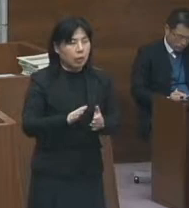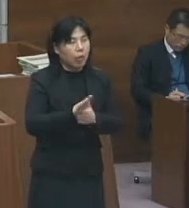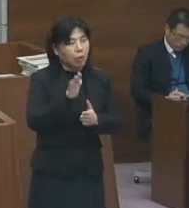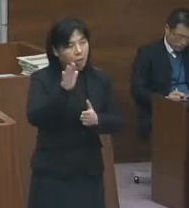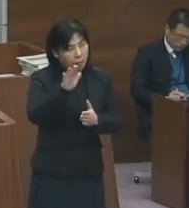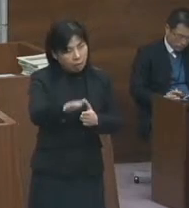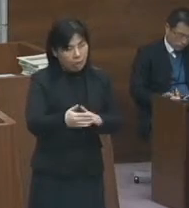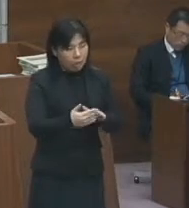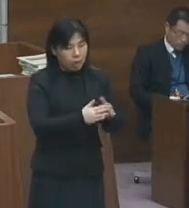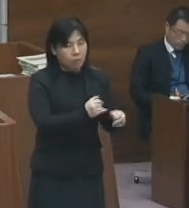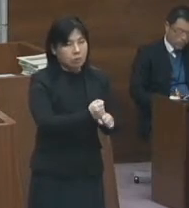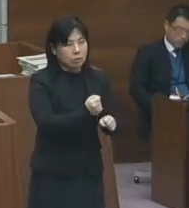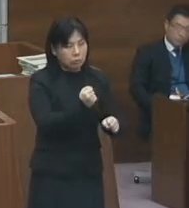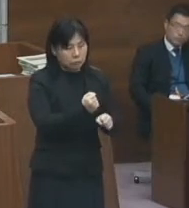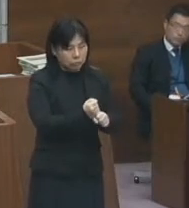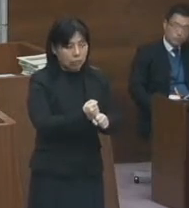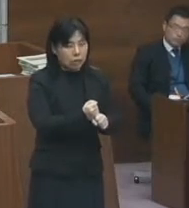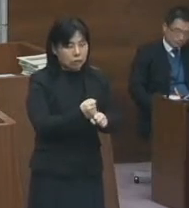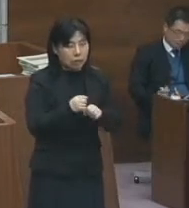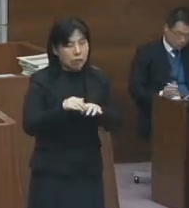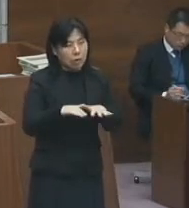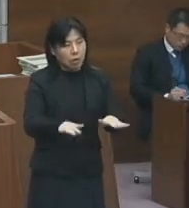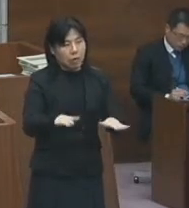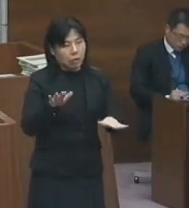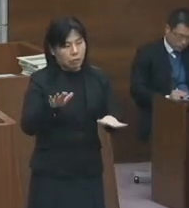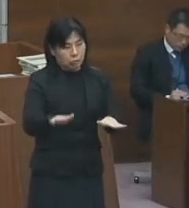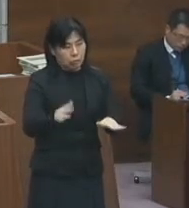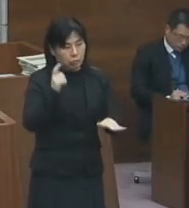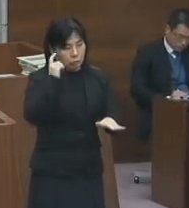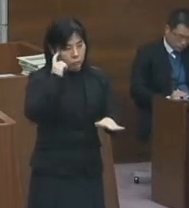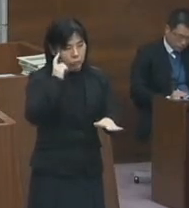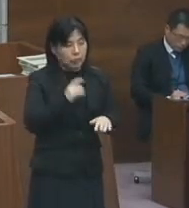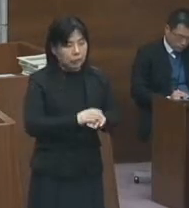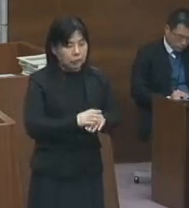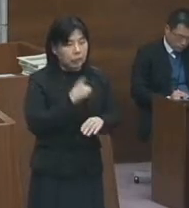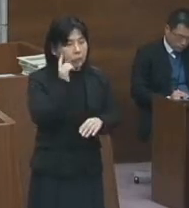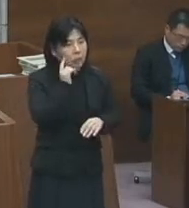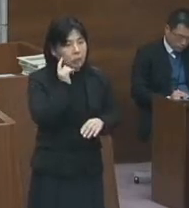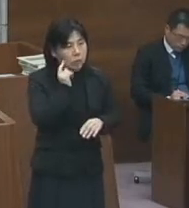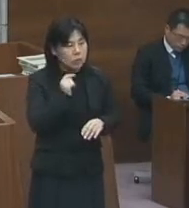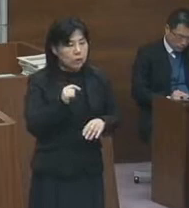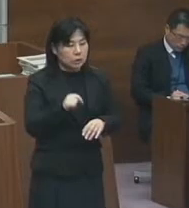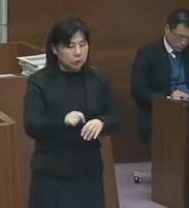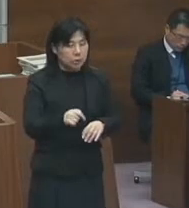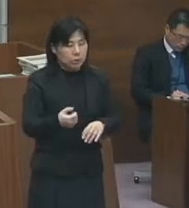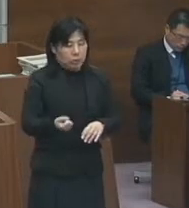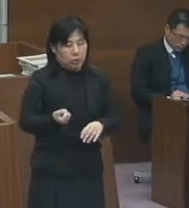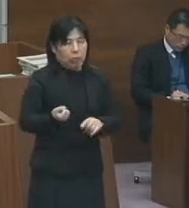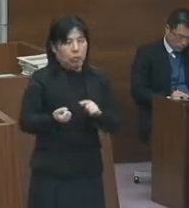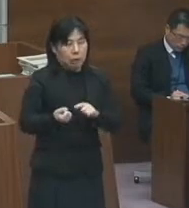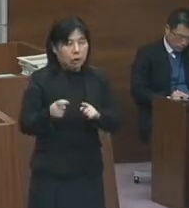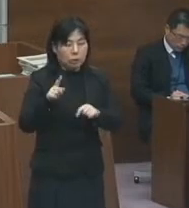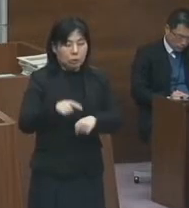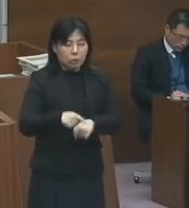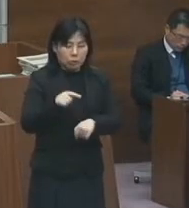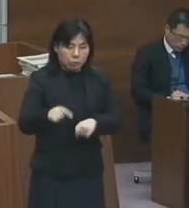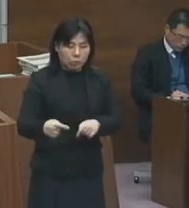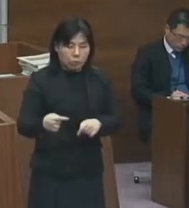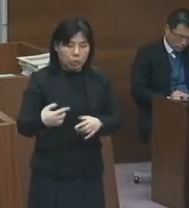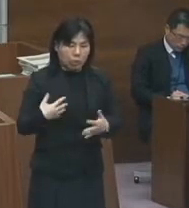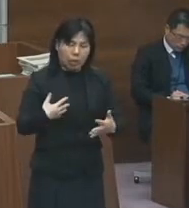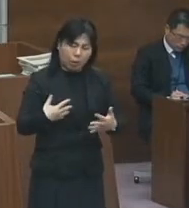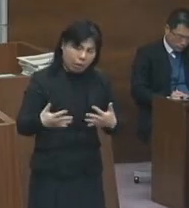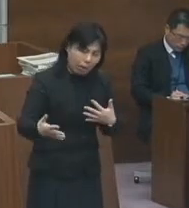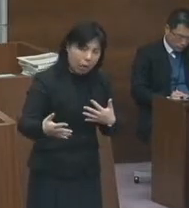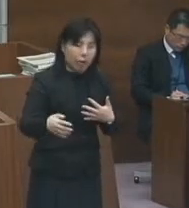ちづくりに重大な影響を及ぼすものであります。仮に地権者との間に大きな認識の